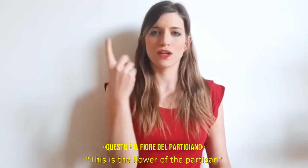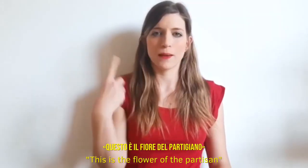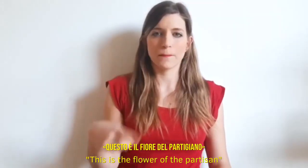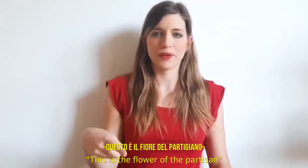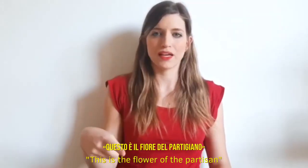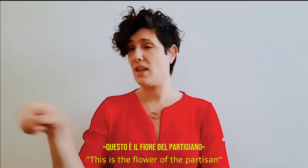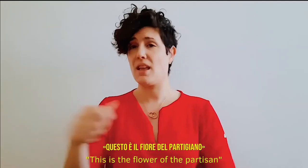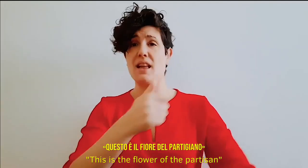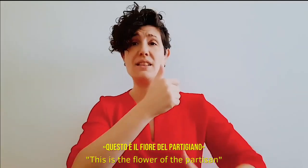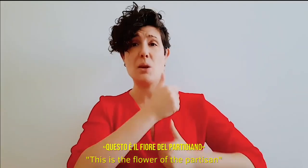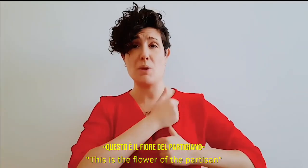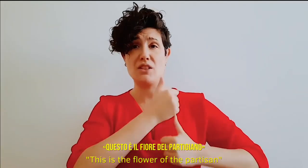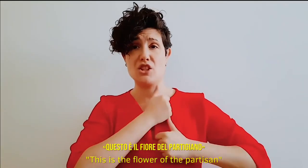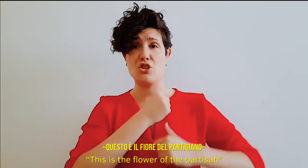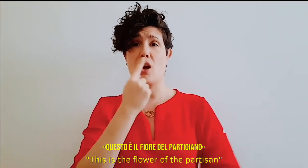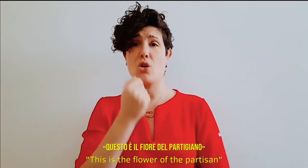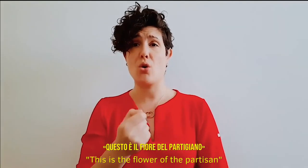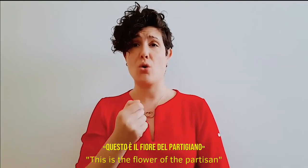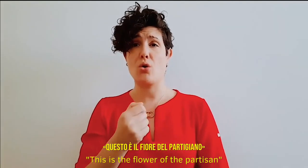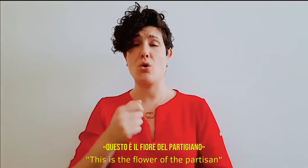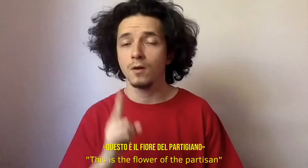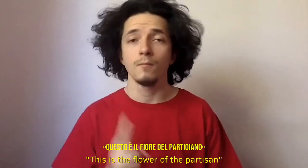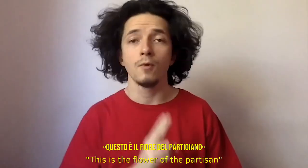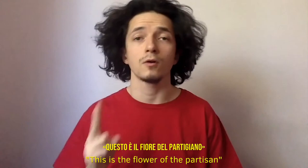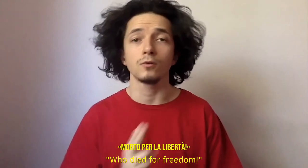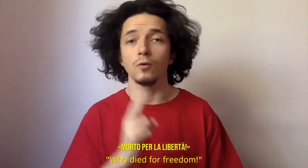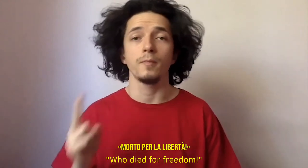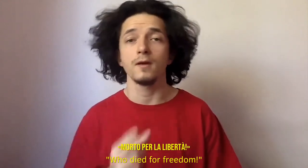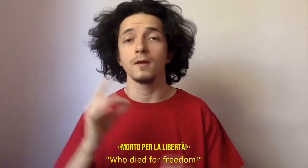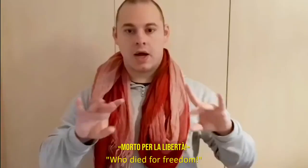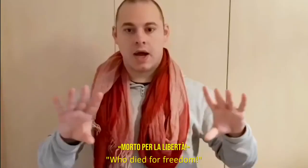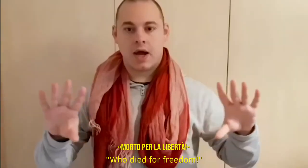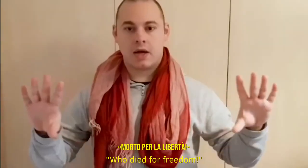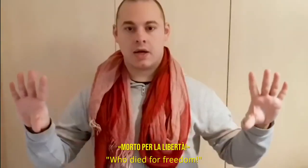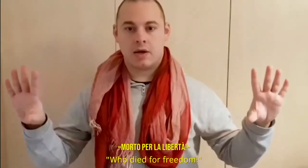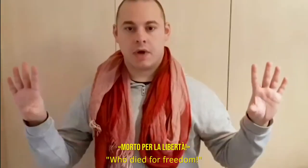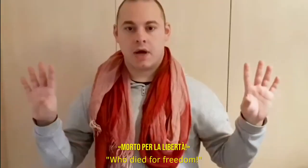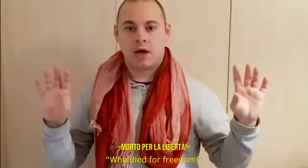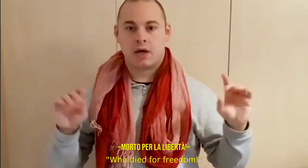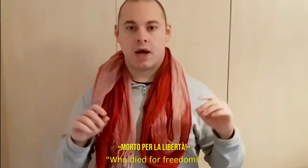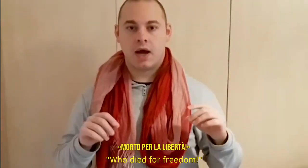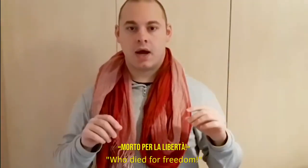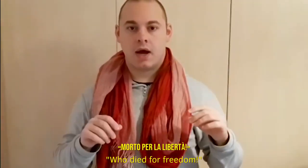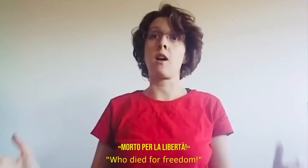è il fiore del partigiano, morto per la libertà.